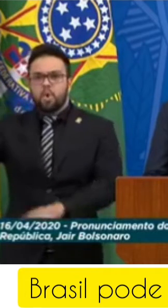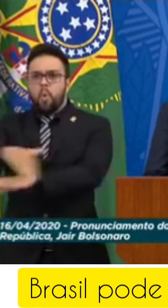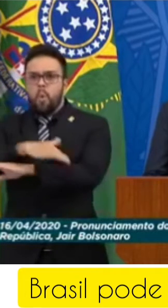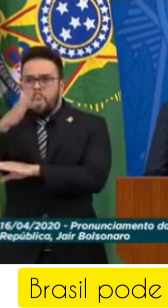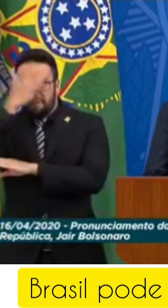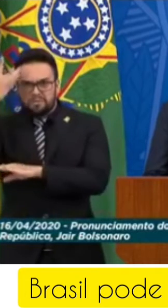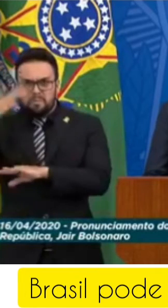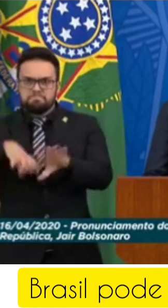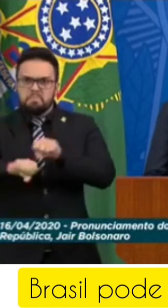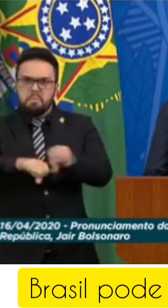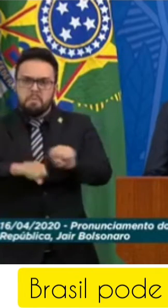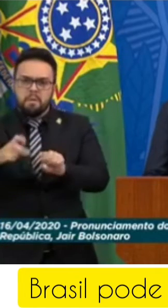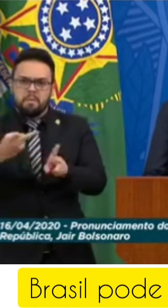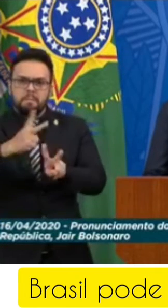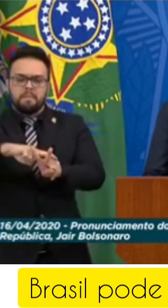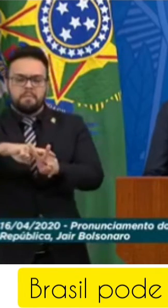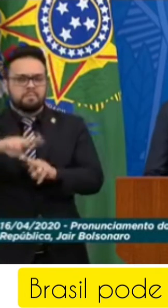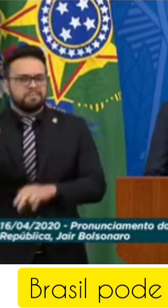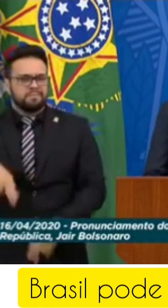ruas.